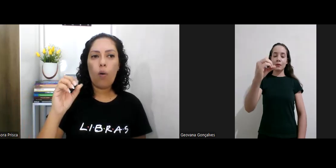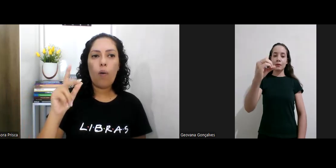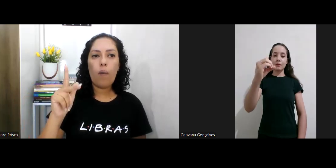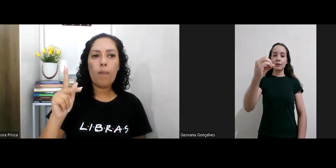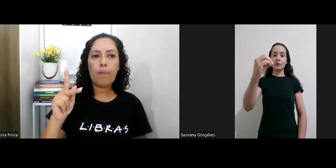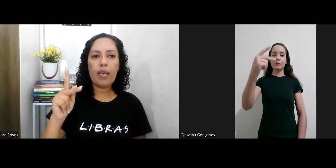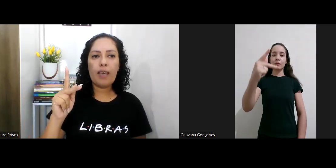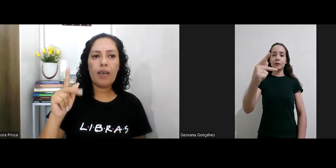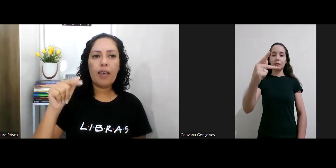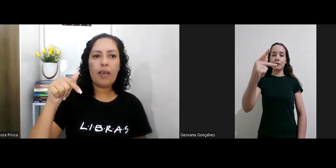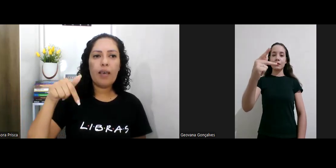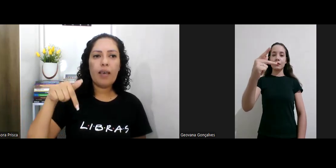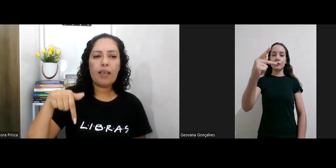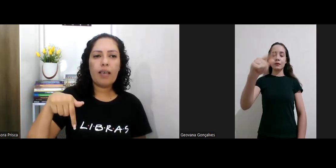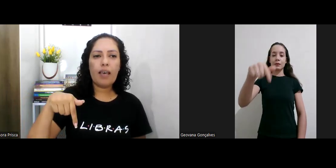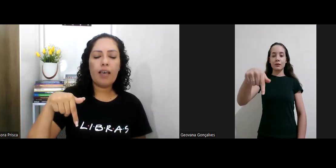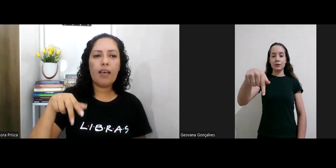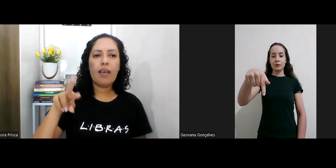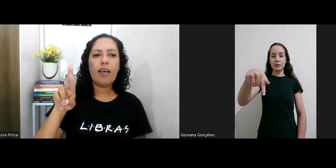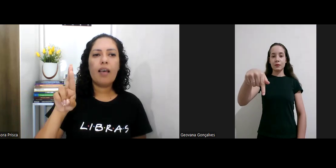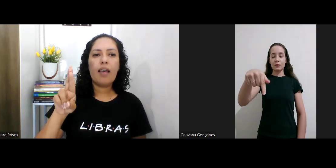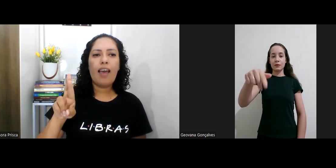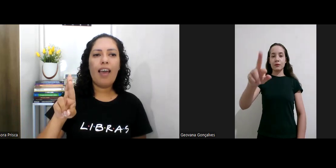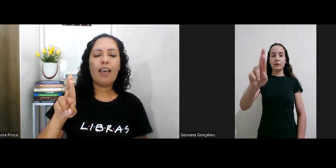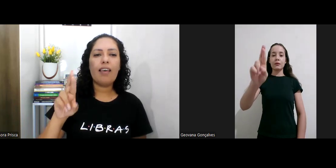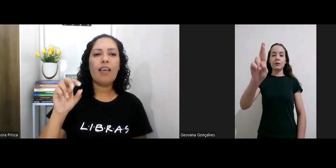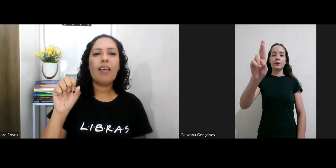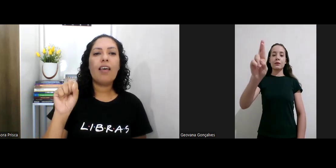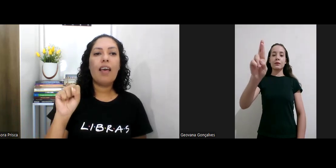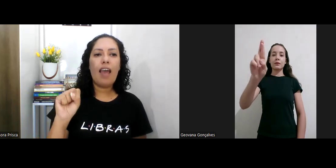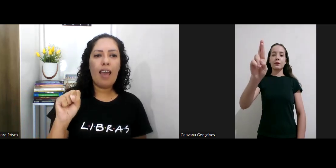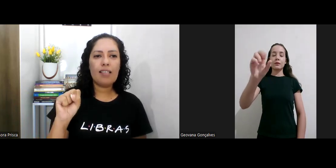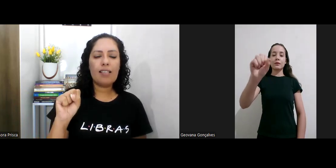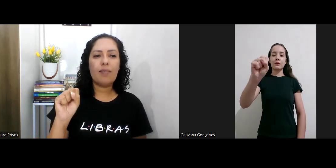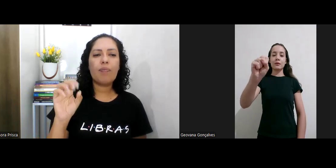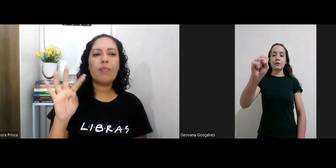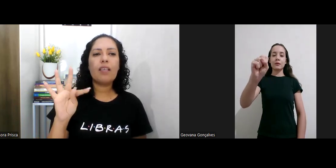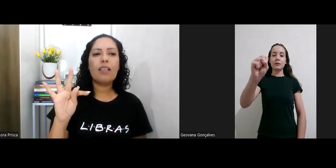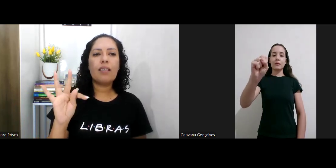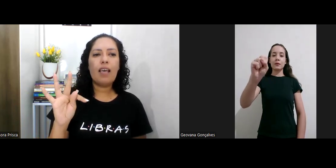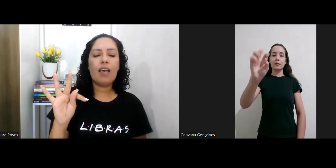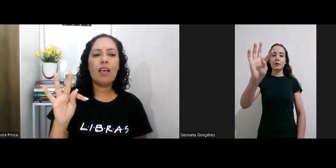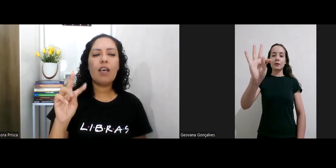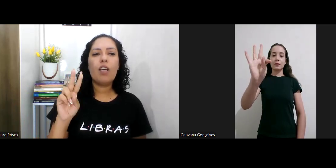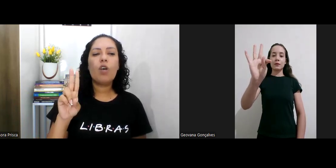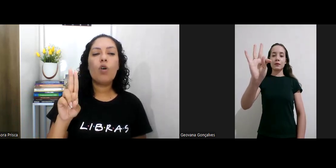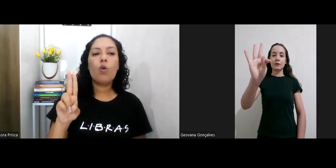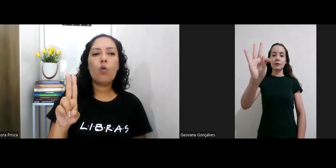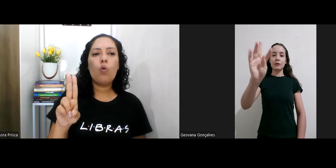O, P, Q, R, S,